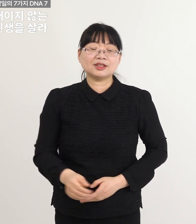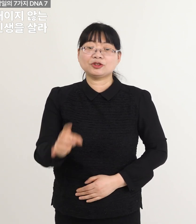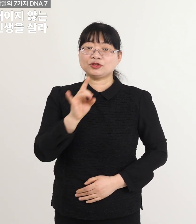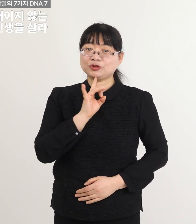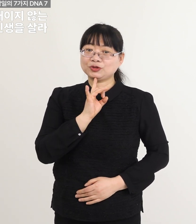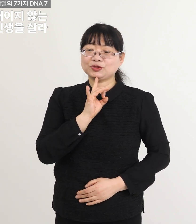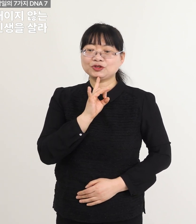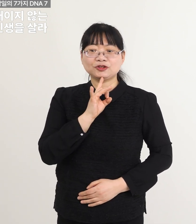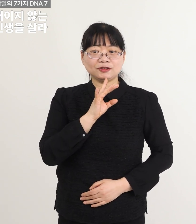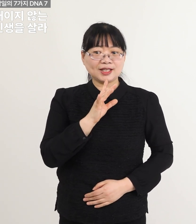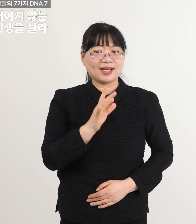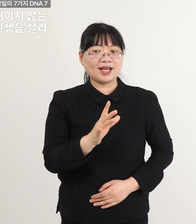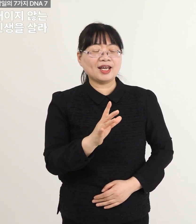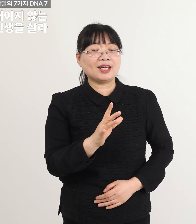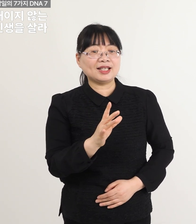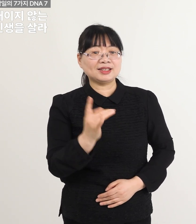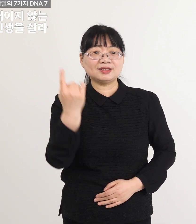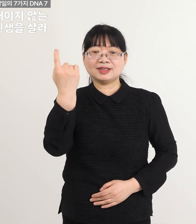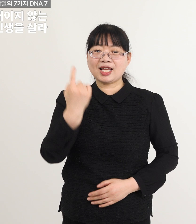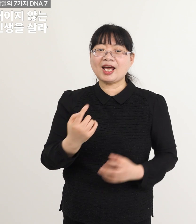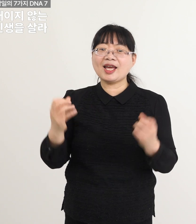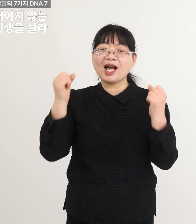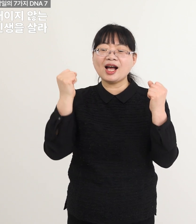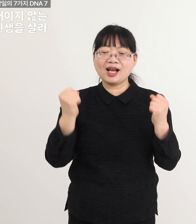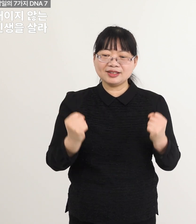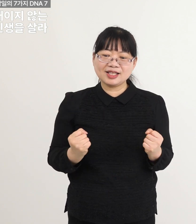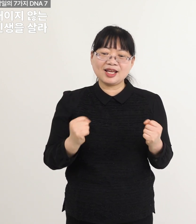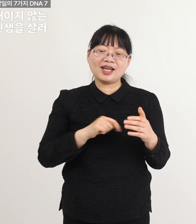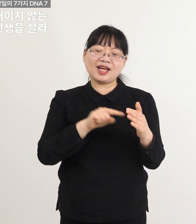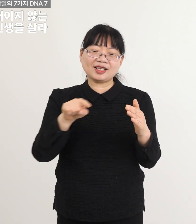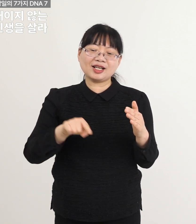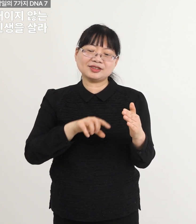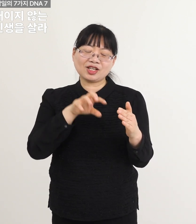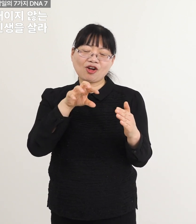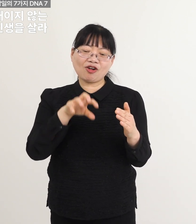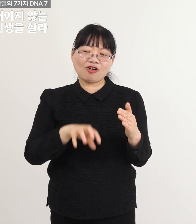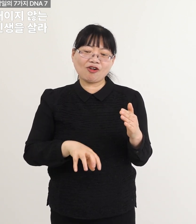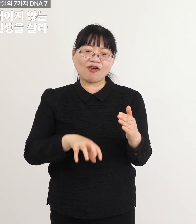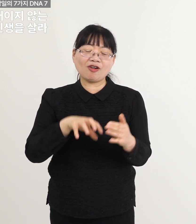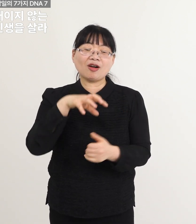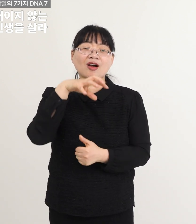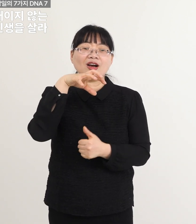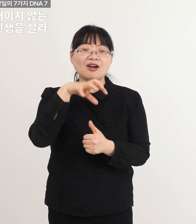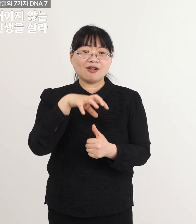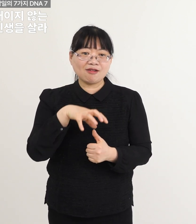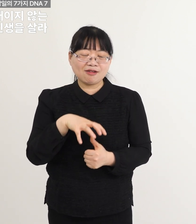오직 주의 임재 아래 갇혀